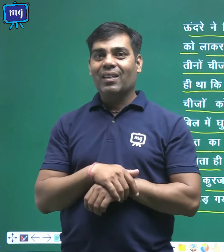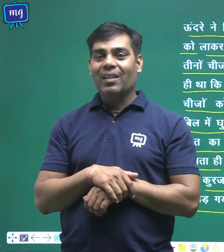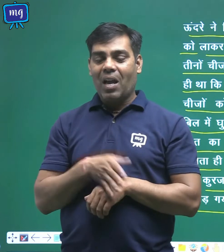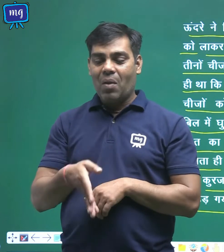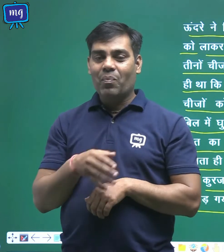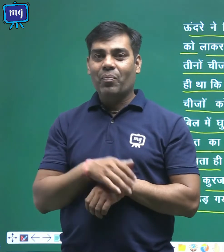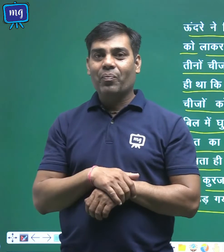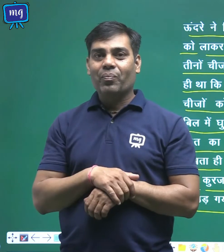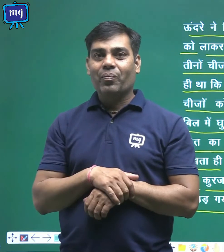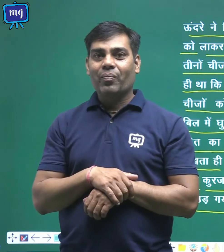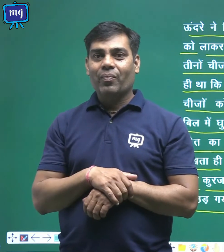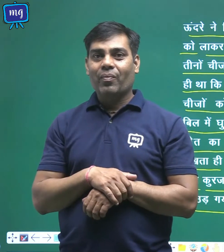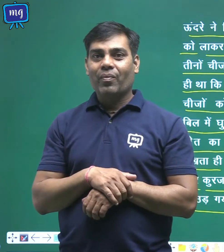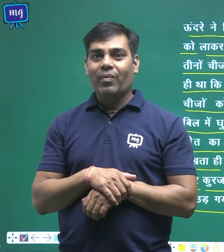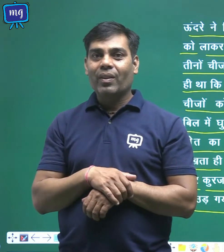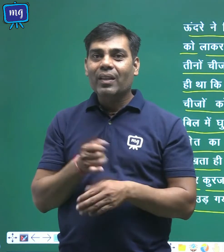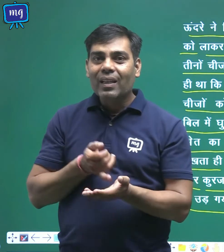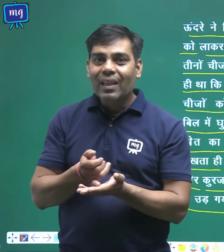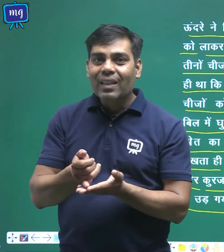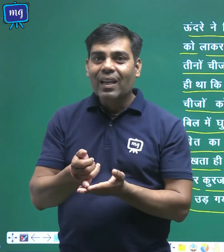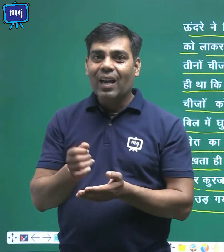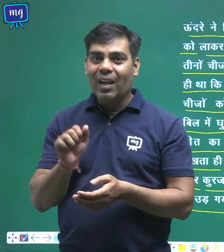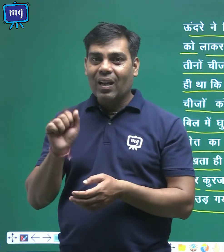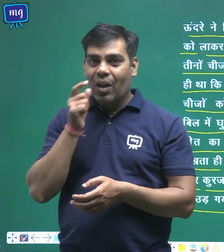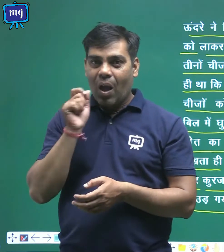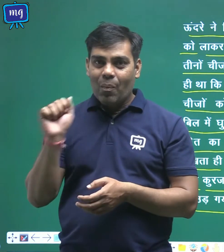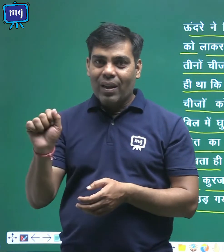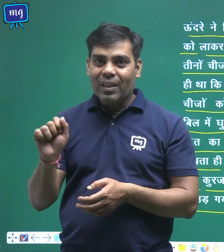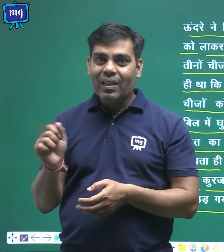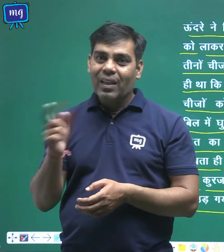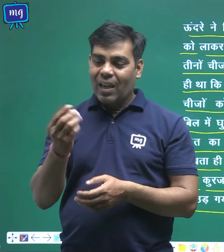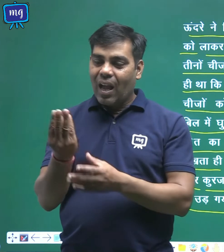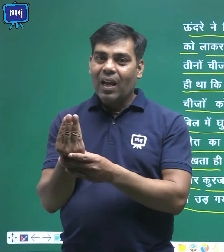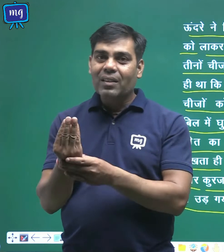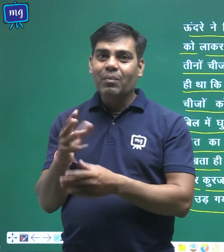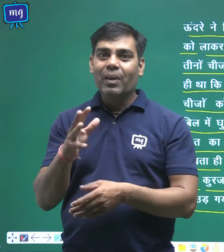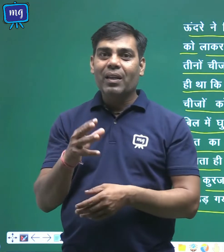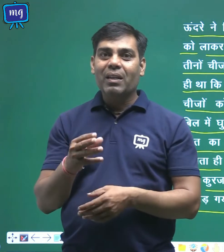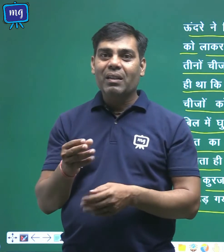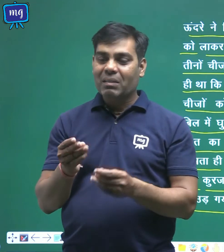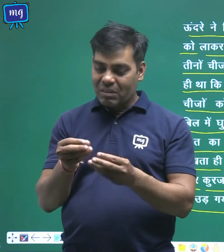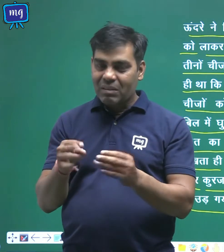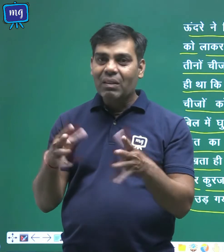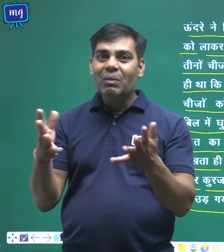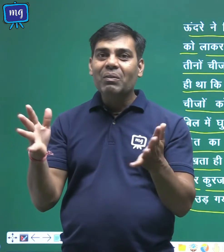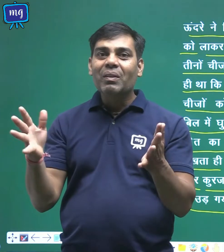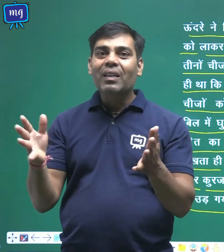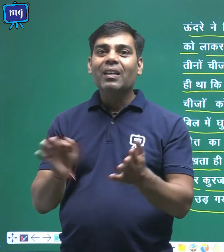अब खेत के मालिक के हाथ में कुछ भी नहीं आया।